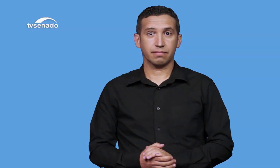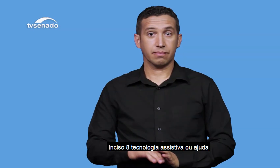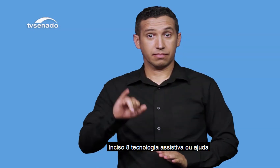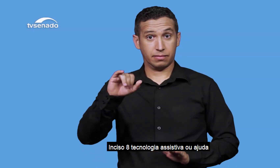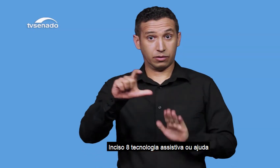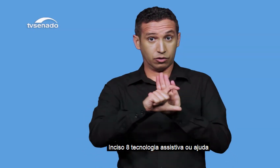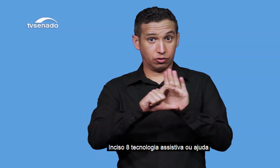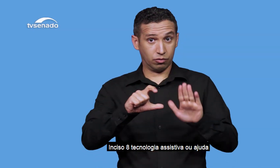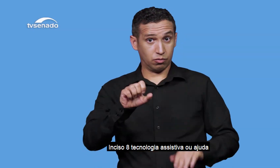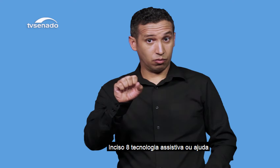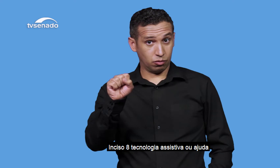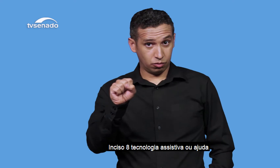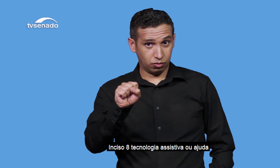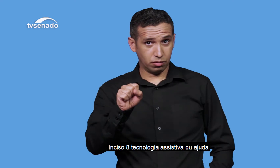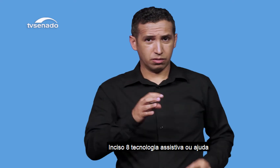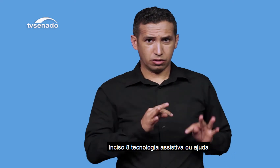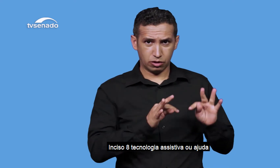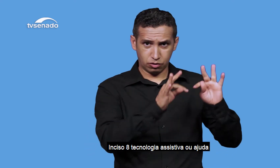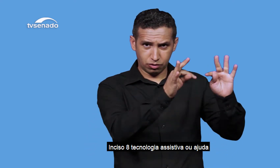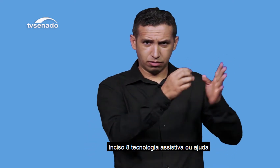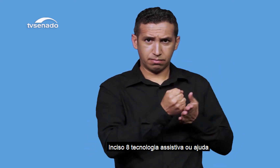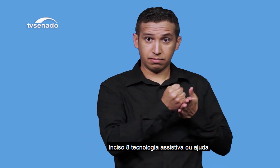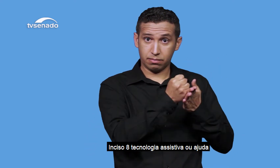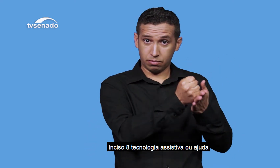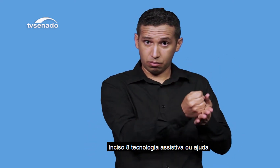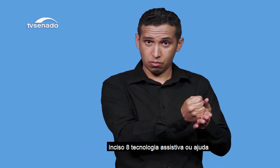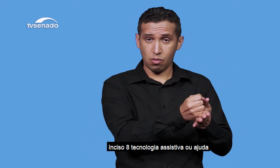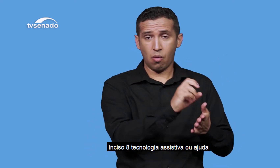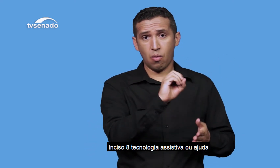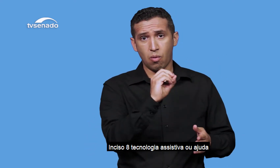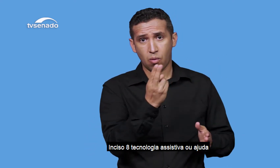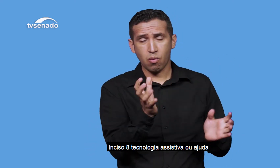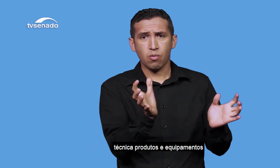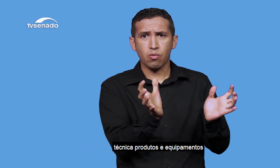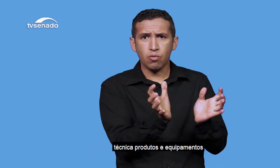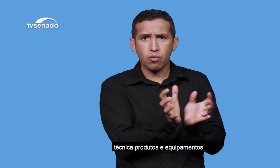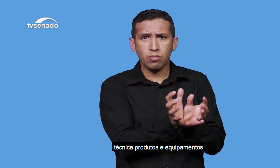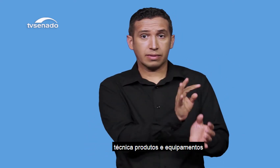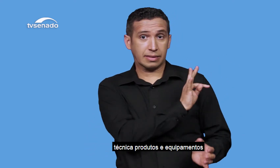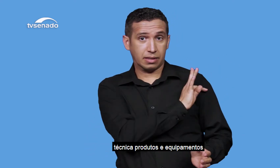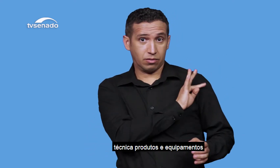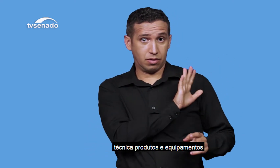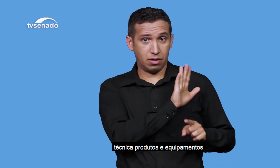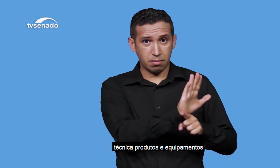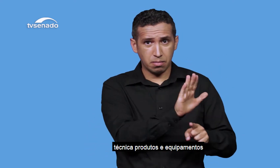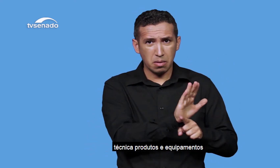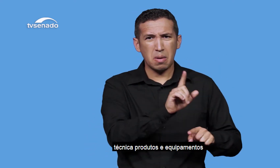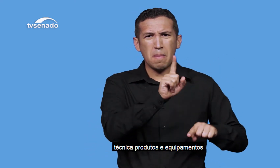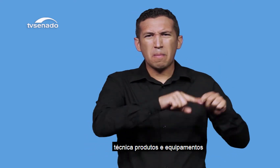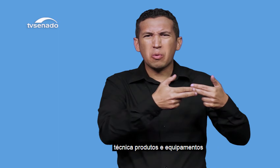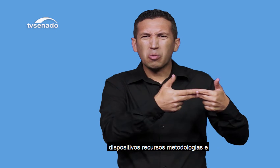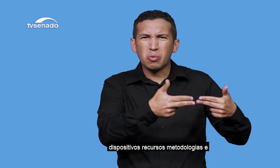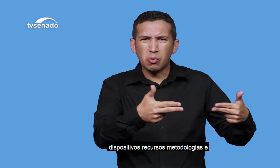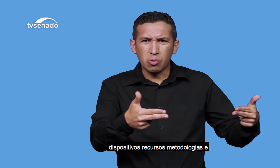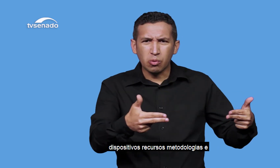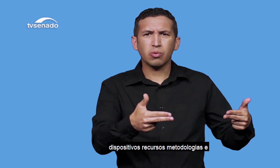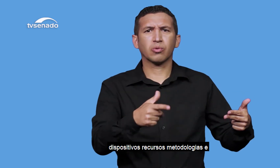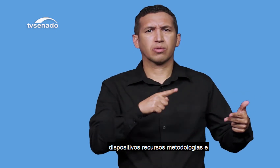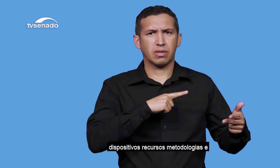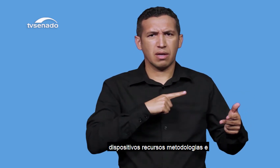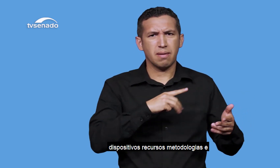o inciso 8 tecnologia assistiva ou ajuda técnica produtos equipamentos